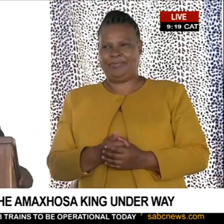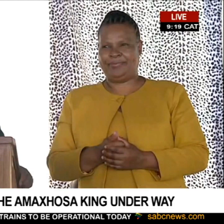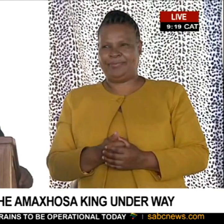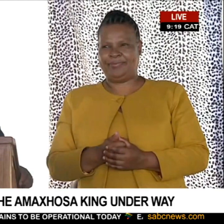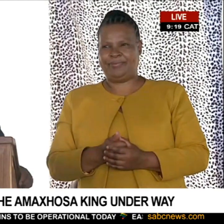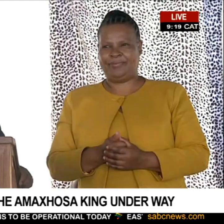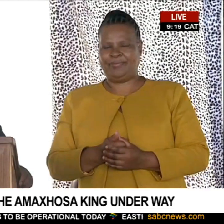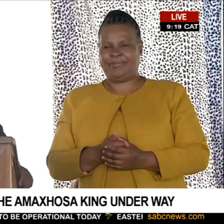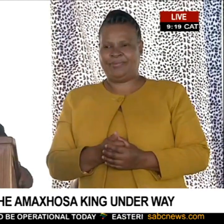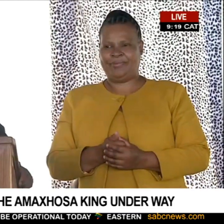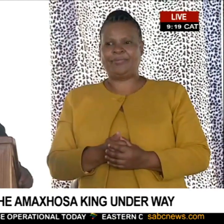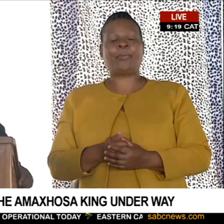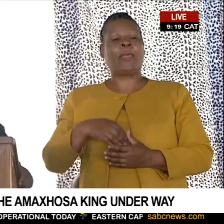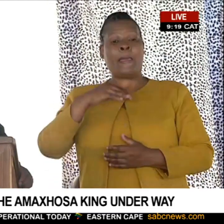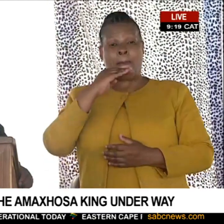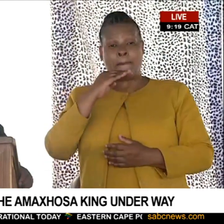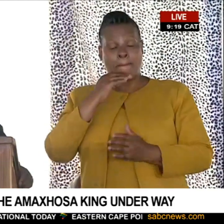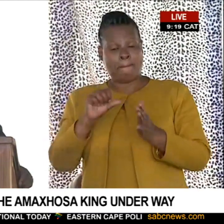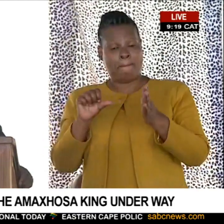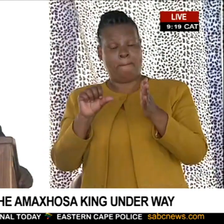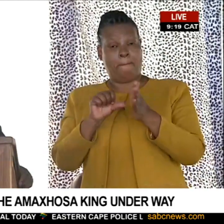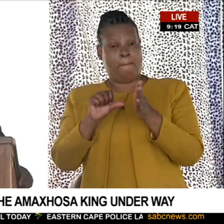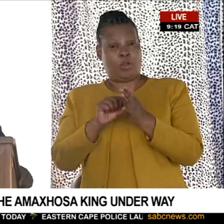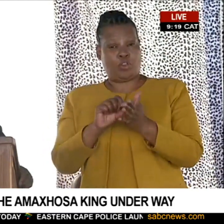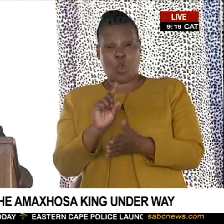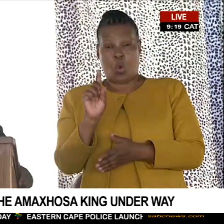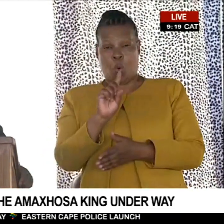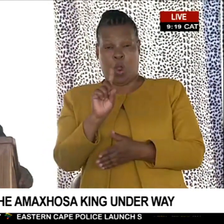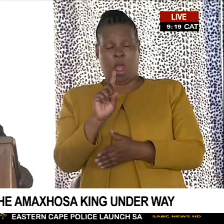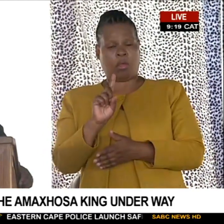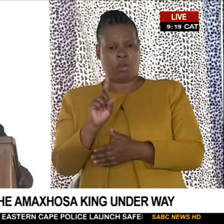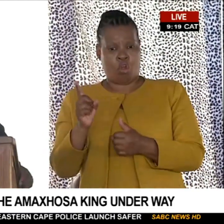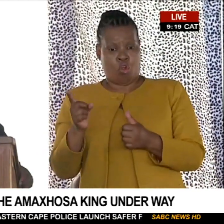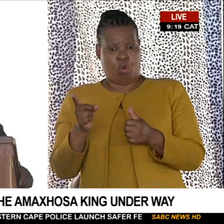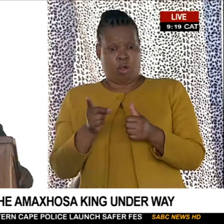kokokuba awunawuyiqala uyigqibe imbali yomzantsi Afrika